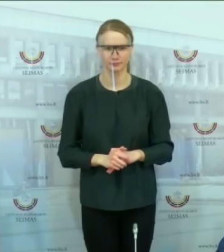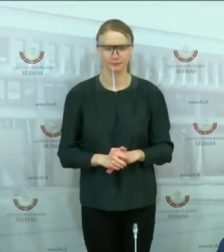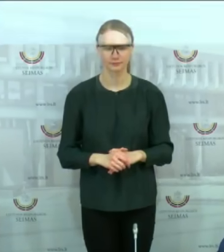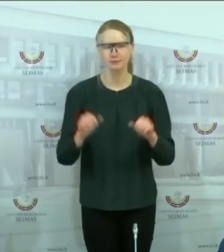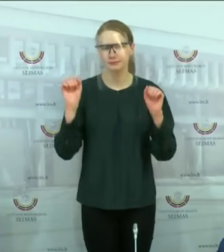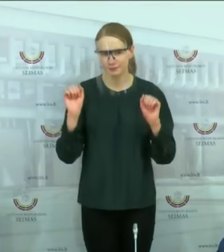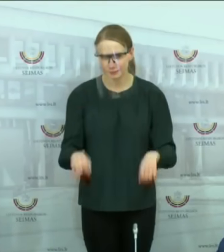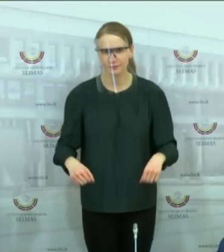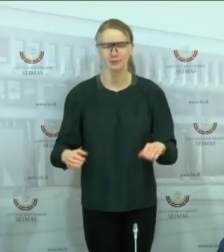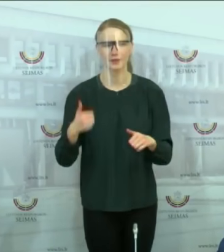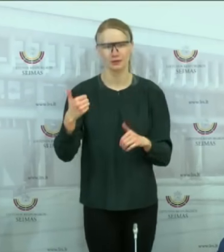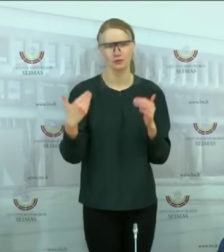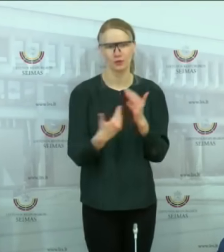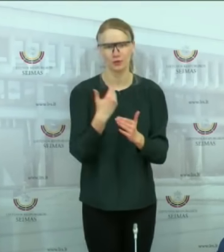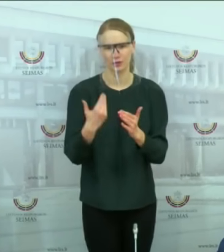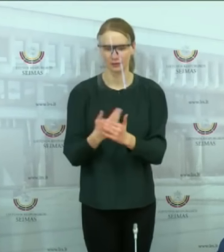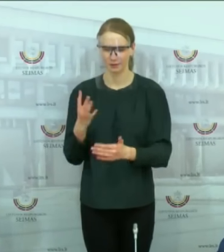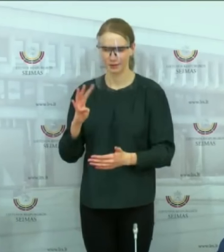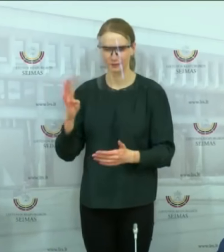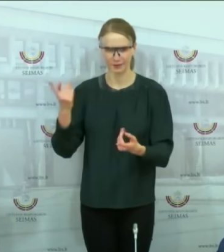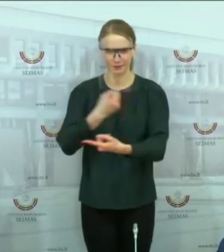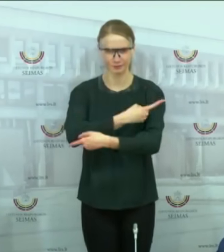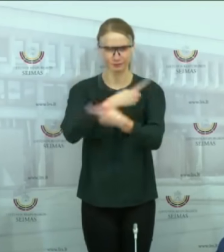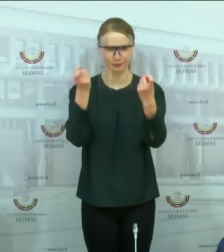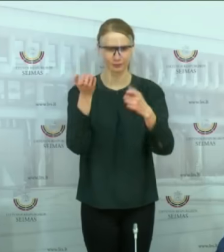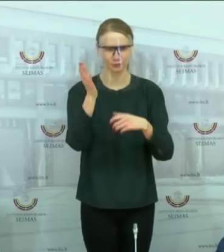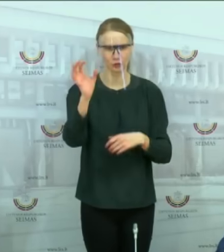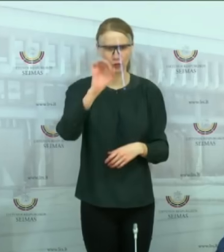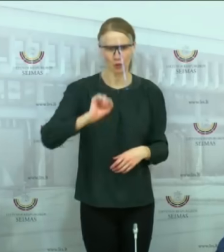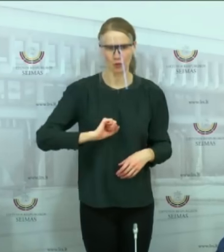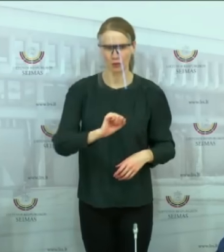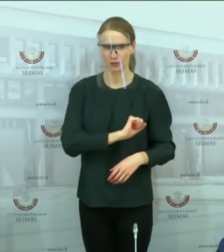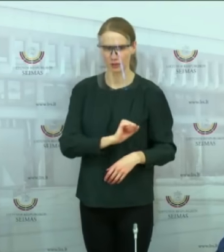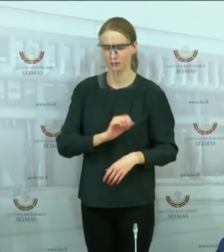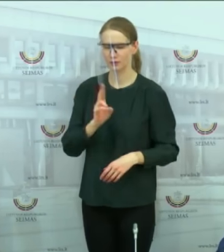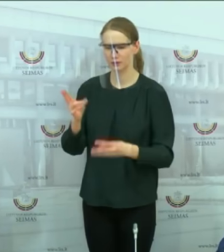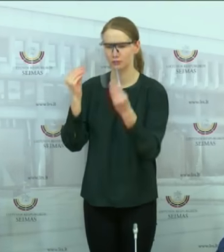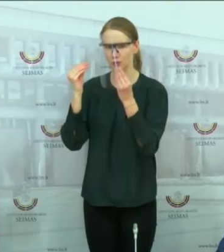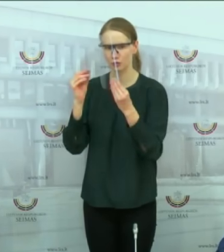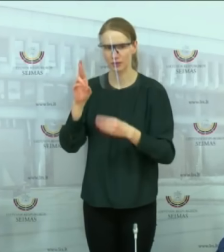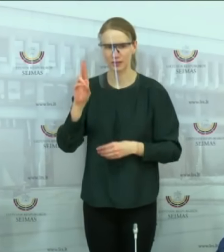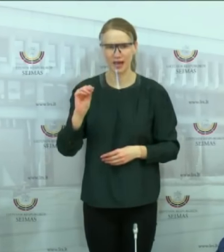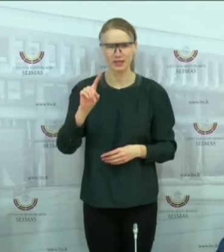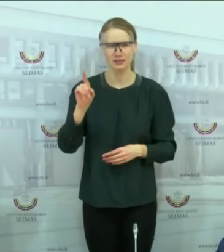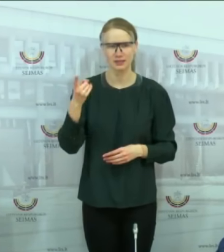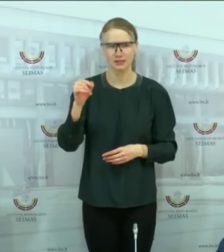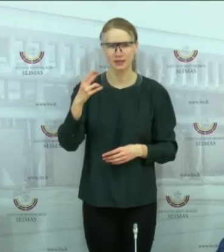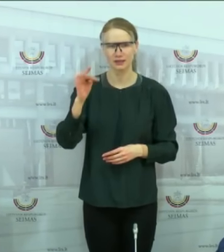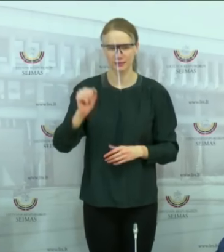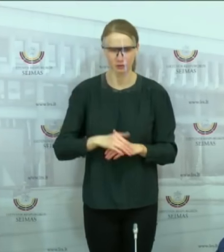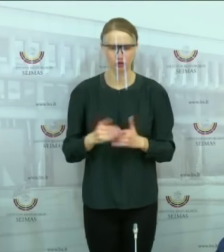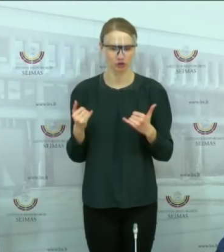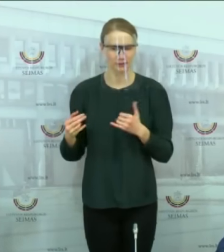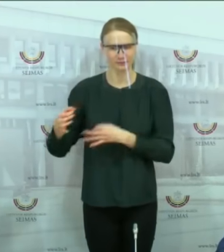galėsim gerą naujieną, aš tikiuosi, ketvirtadienį pranešti gydytojams rezidentam, nes šiandien, kaip ir minėjau, yra svarstymo stadija,